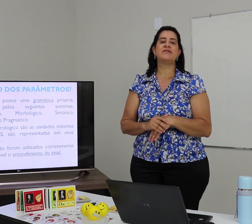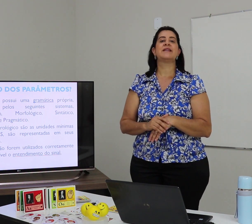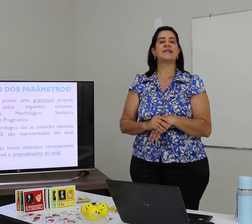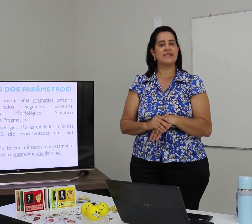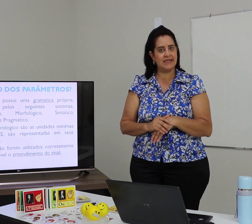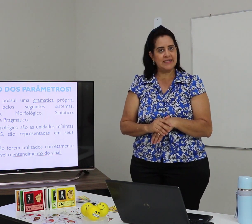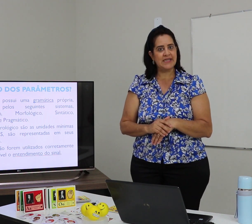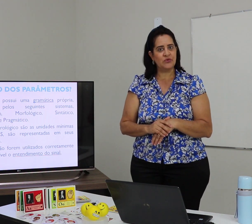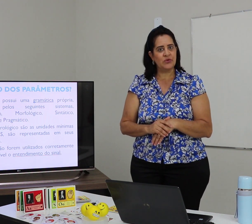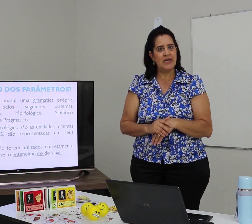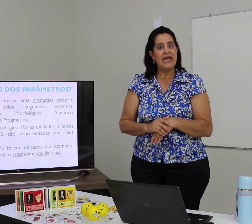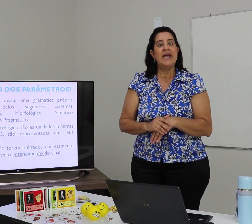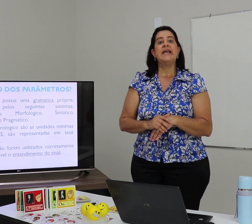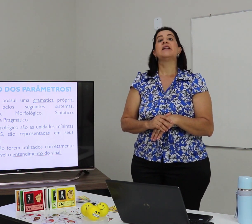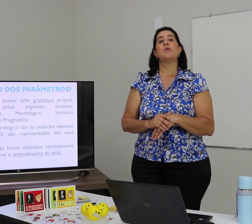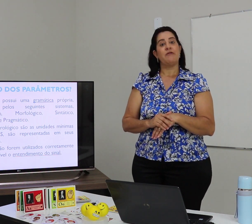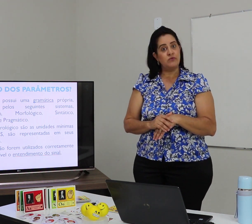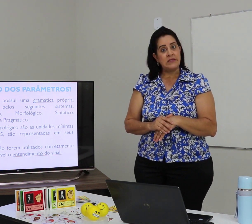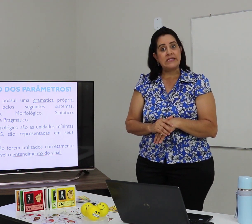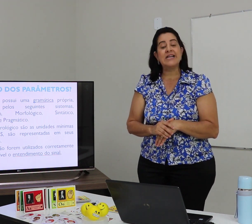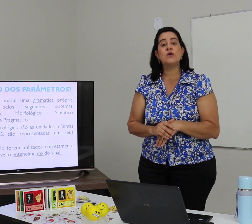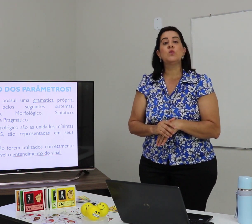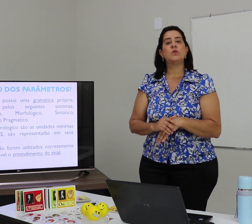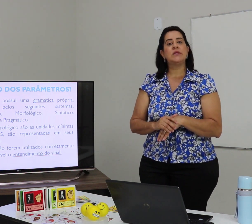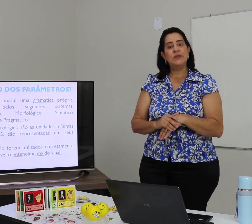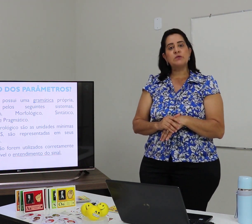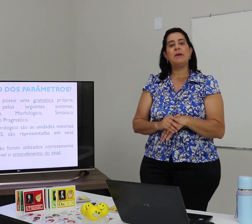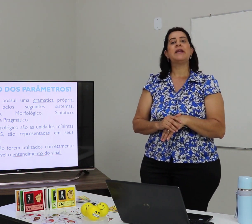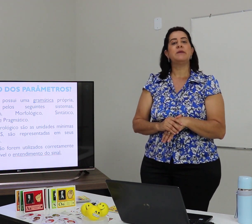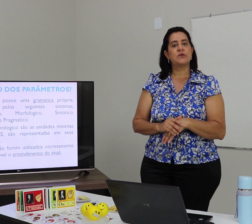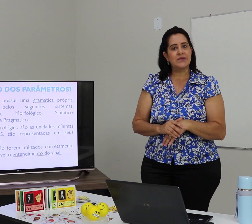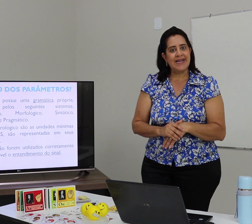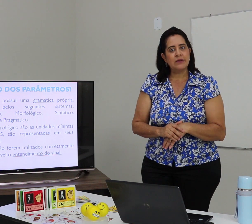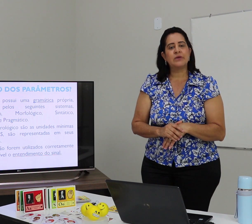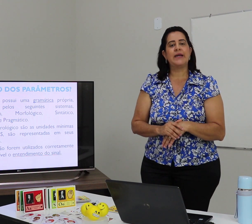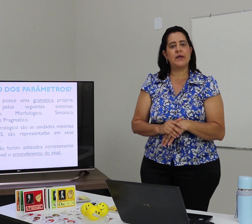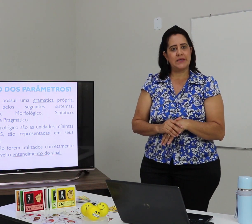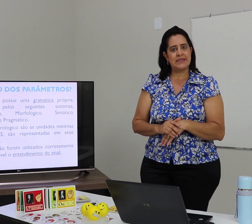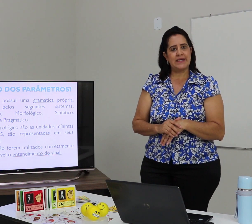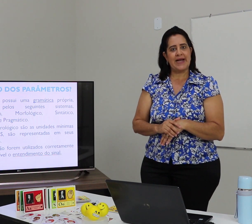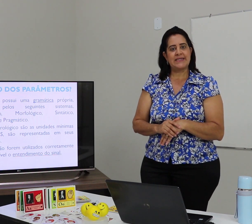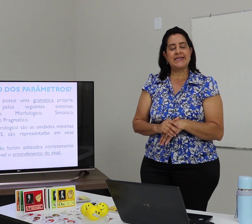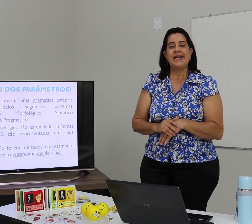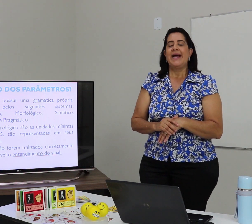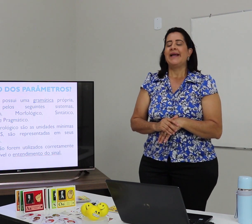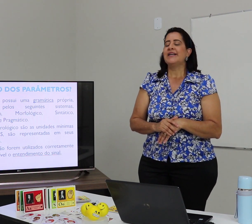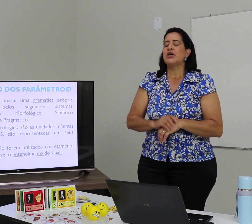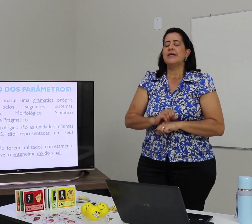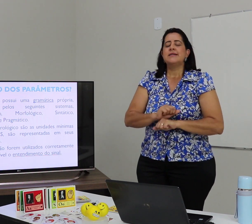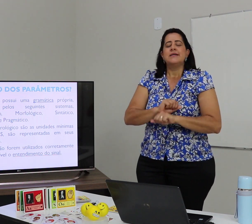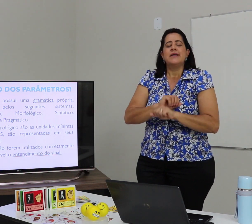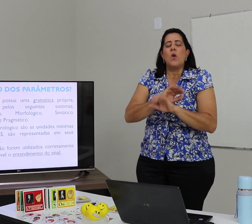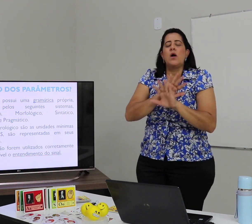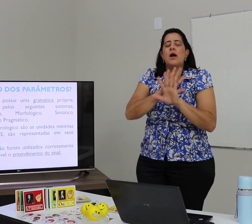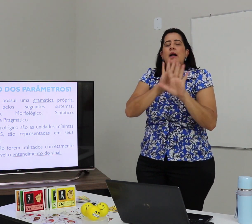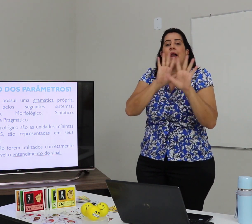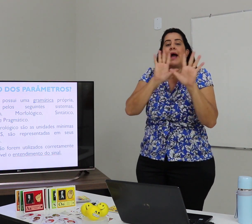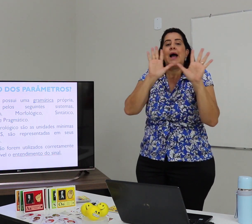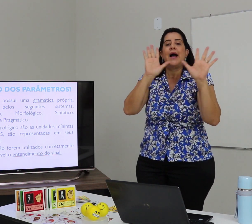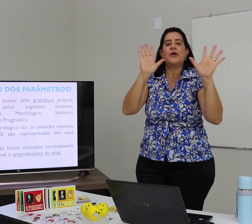está sinalizando. Então, a função dos parâmetros dentro da língua de sinais é deixar esse sinal claro.